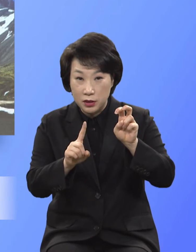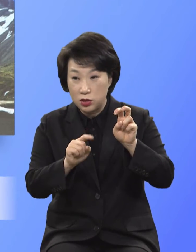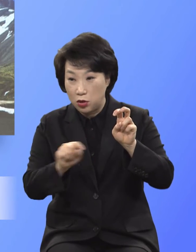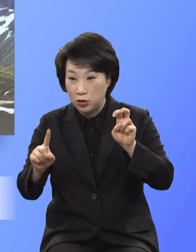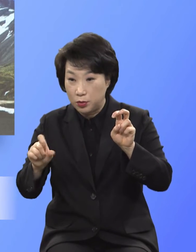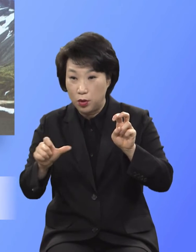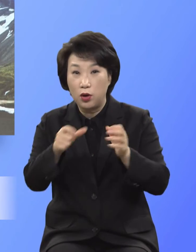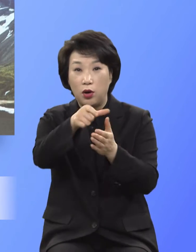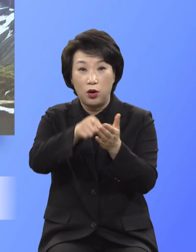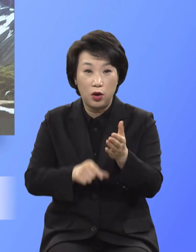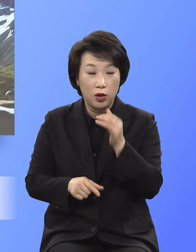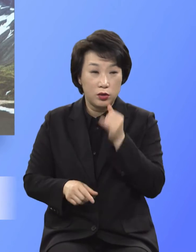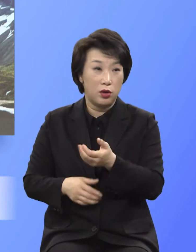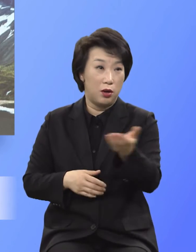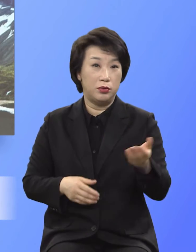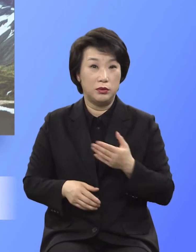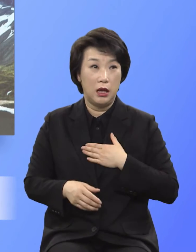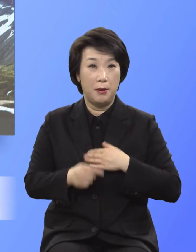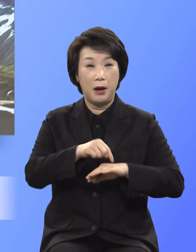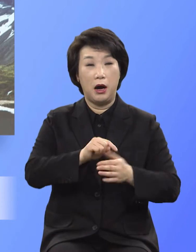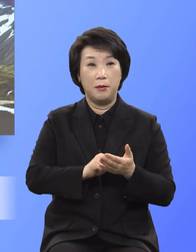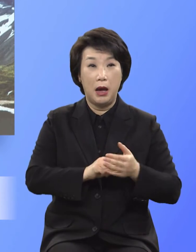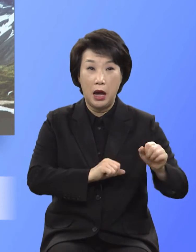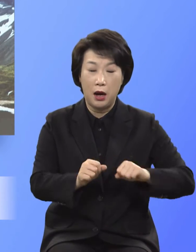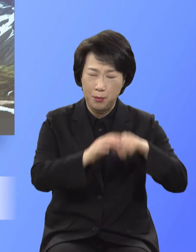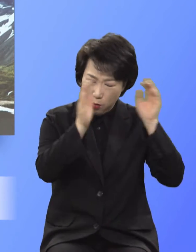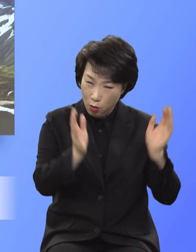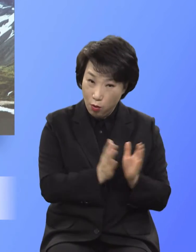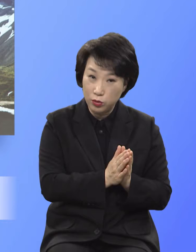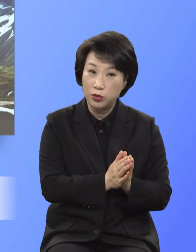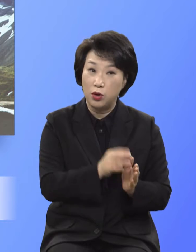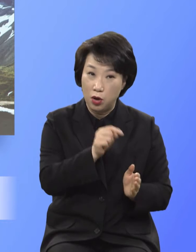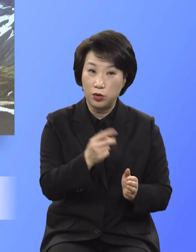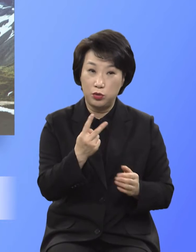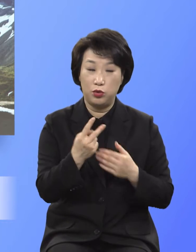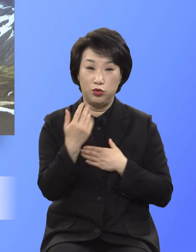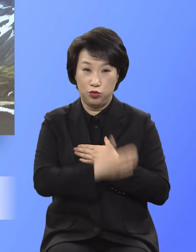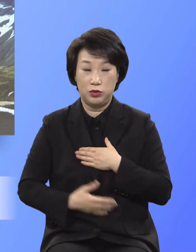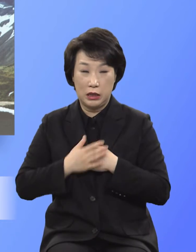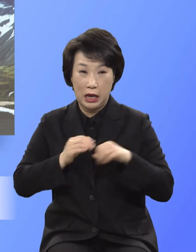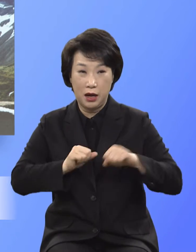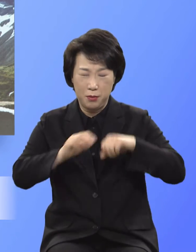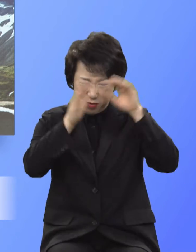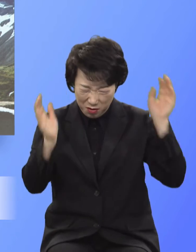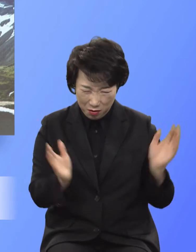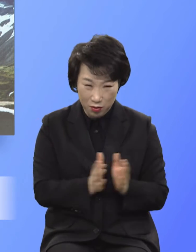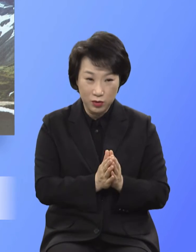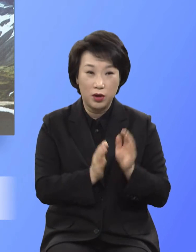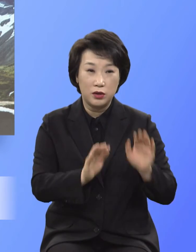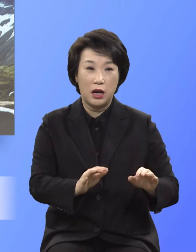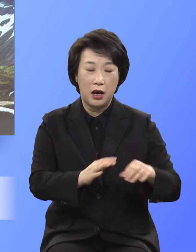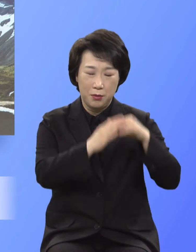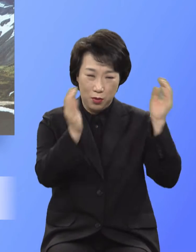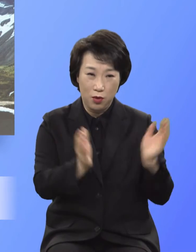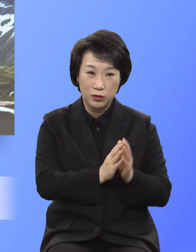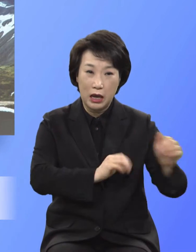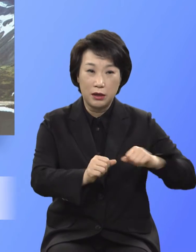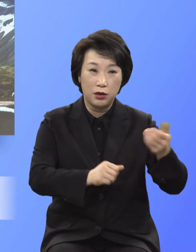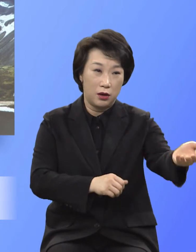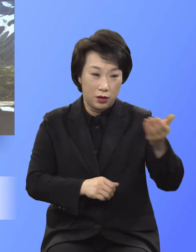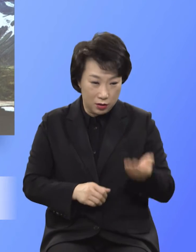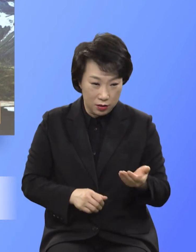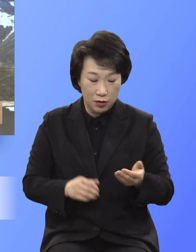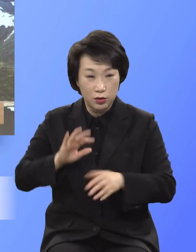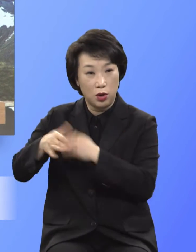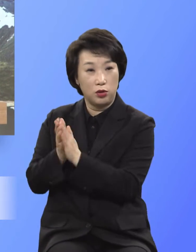대로 그때는 내가 마음속으로 행한 것부터 육신으로 행한 것까지 전체를 놓고 심판받을